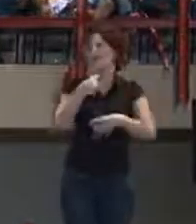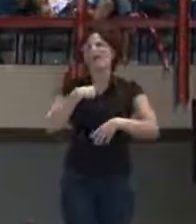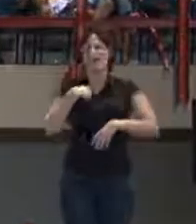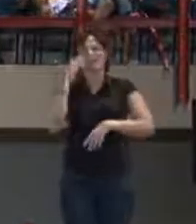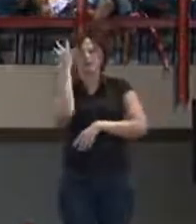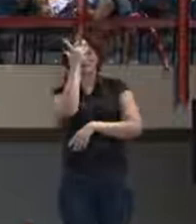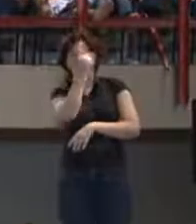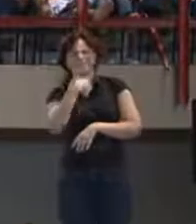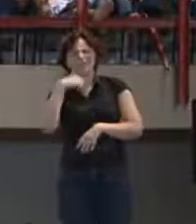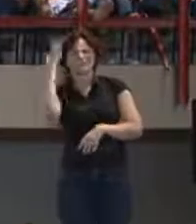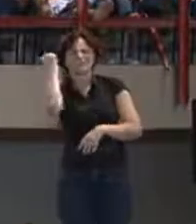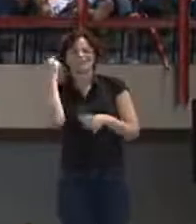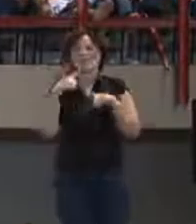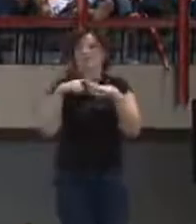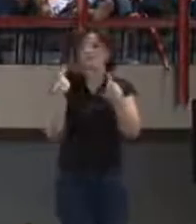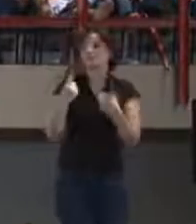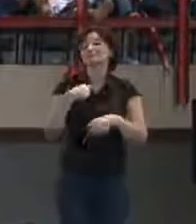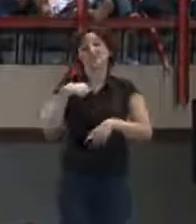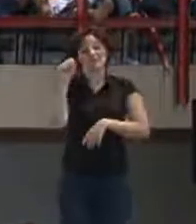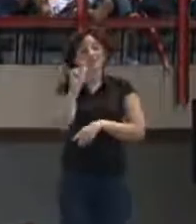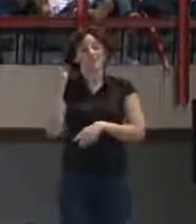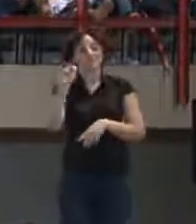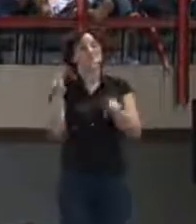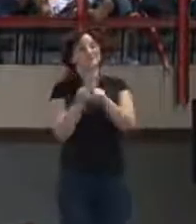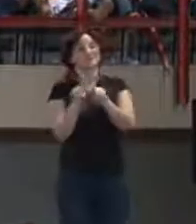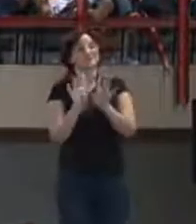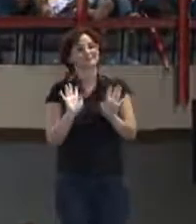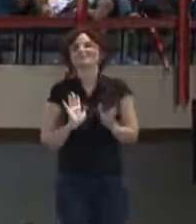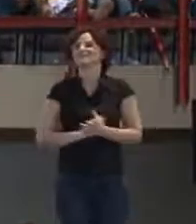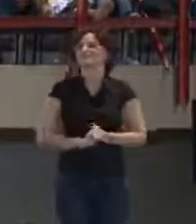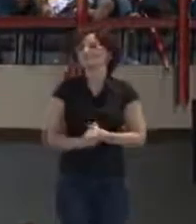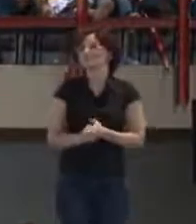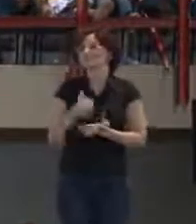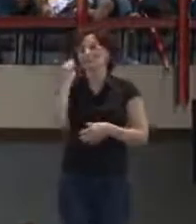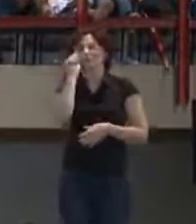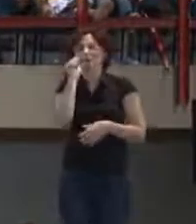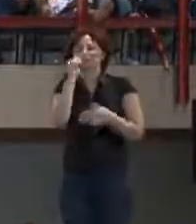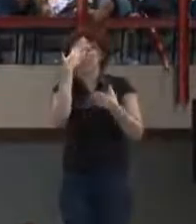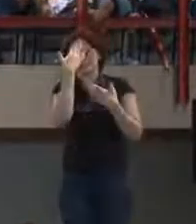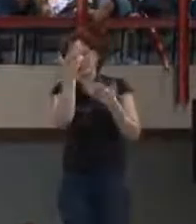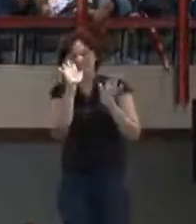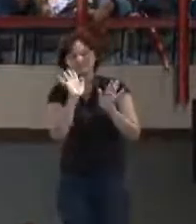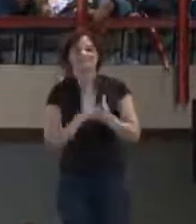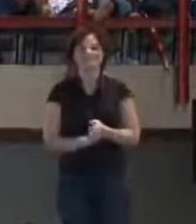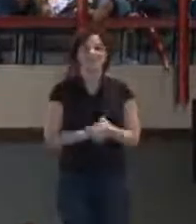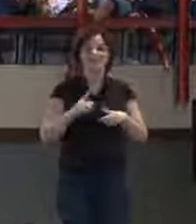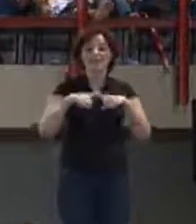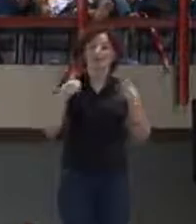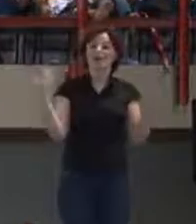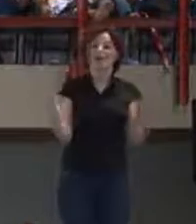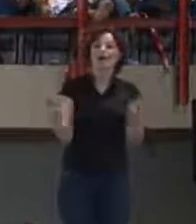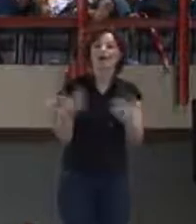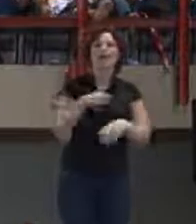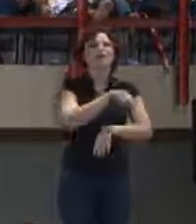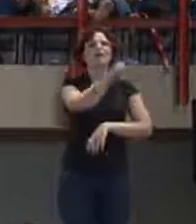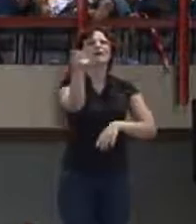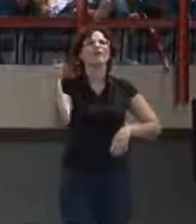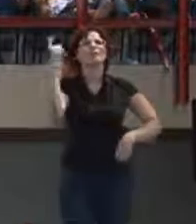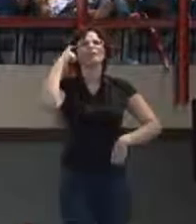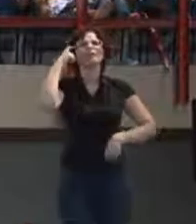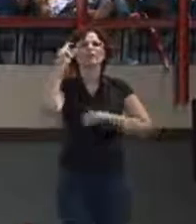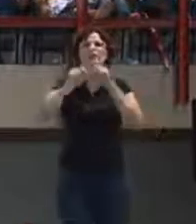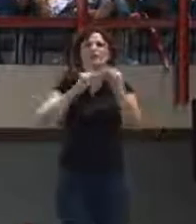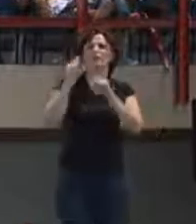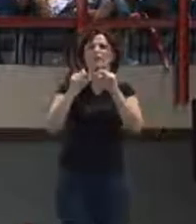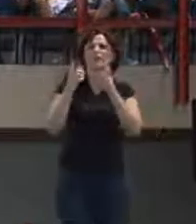tá? E solteiro, tá? Meninas, obrigado. Tá? Mas nesse momento, o que você analisa? Você